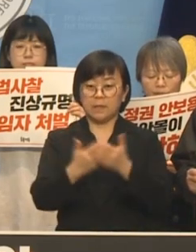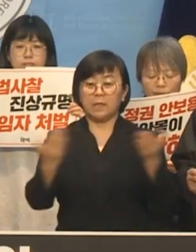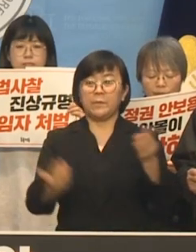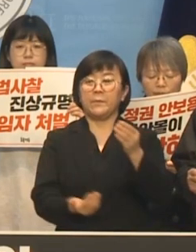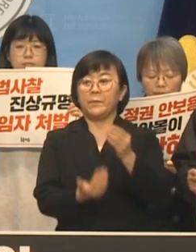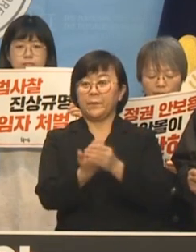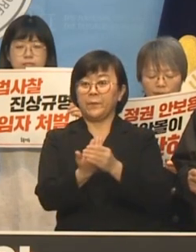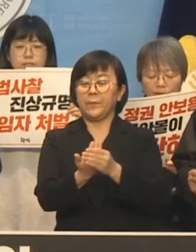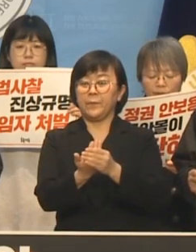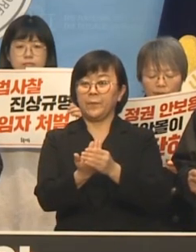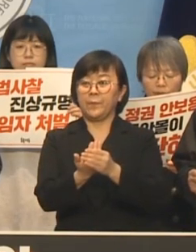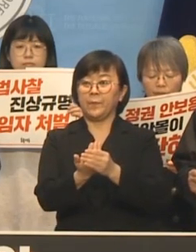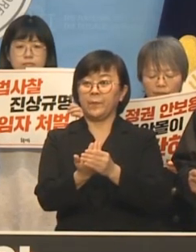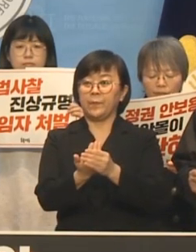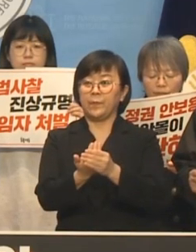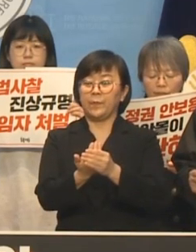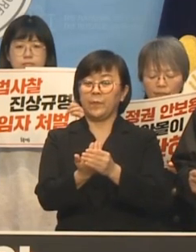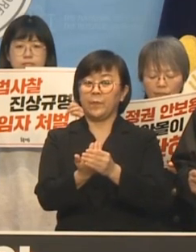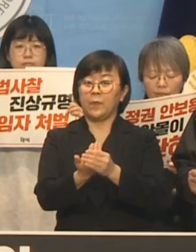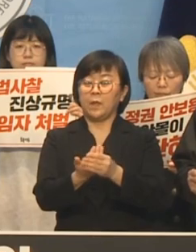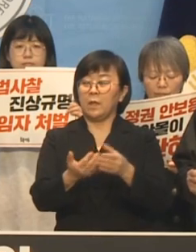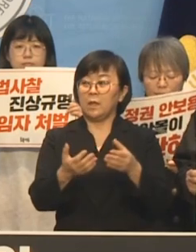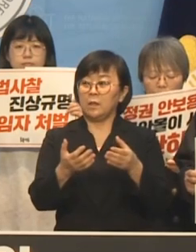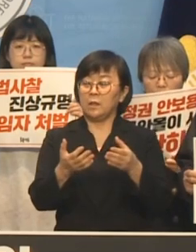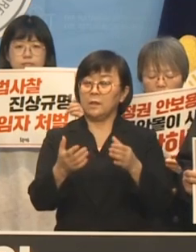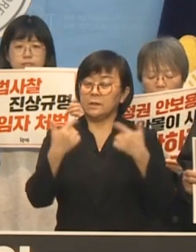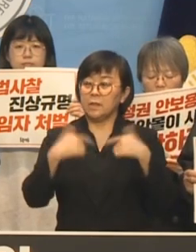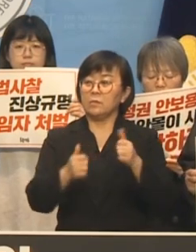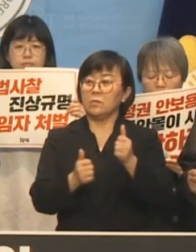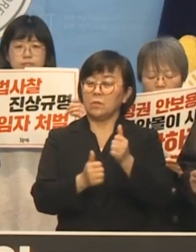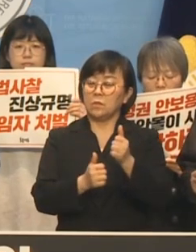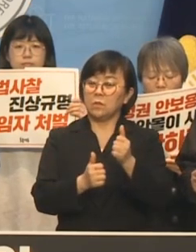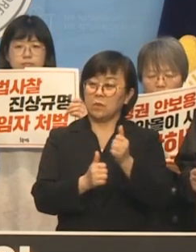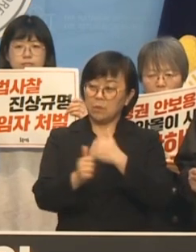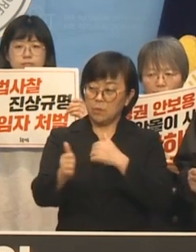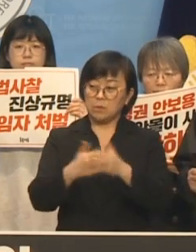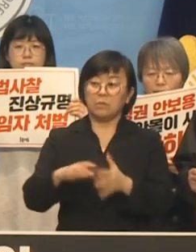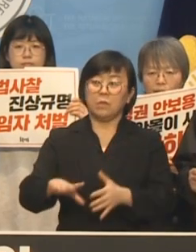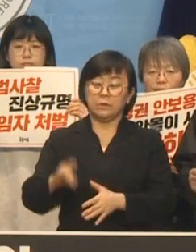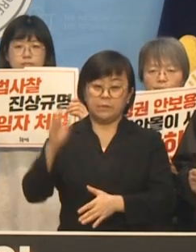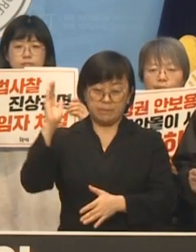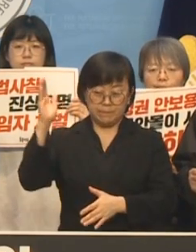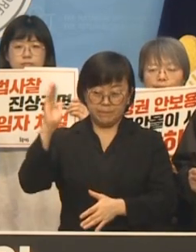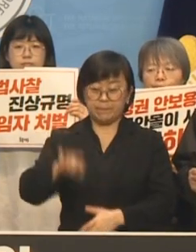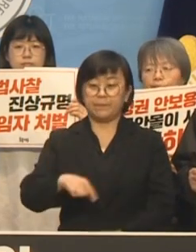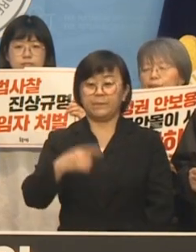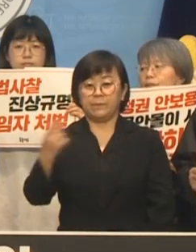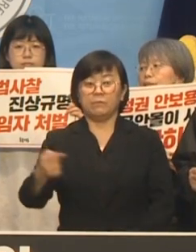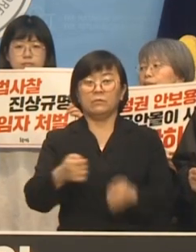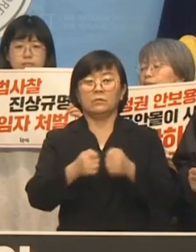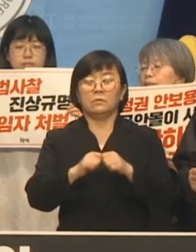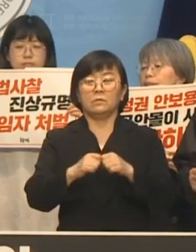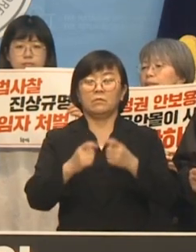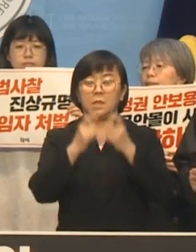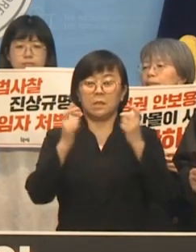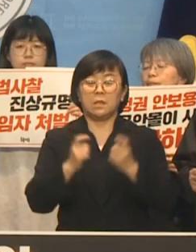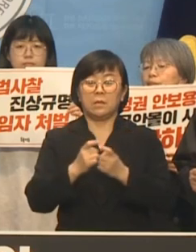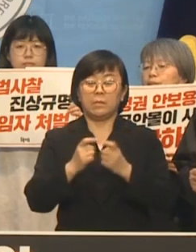대해서 촛불행동 김민웅 상임대표님께서 말씀해 주시고요. 구체적으로 민간인